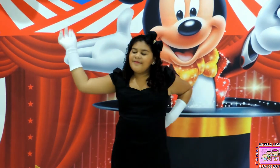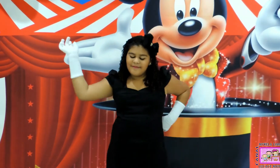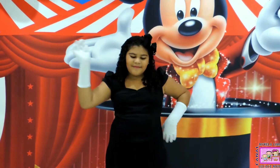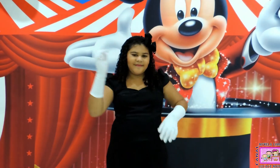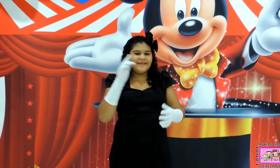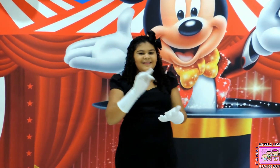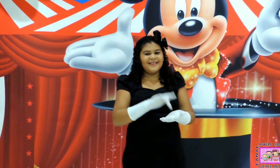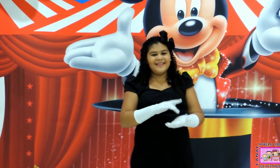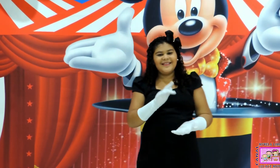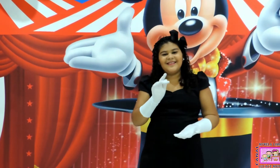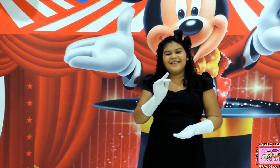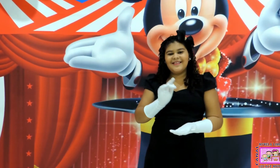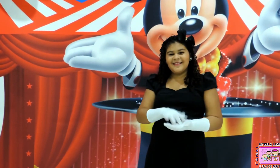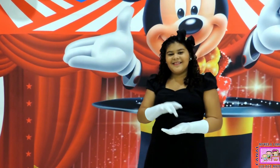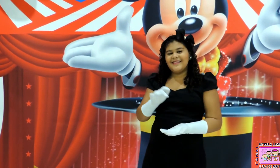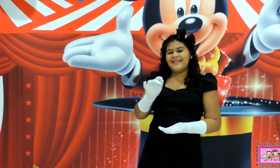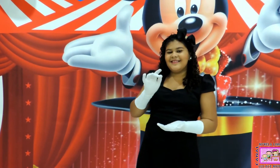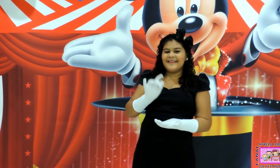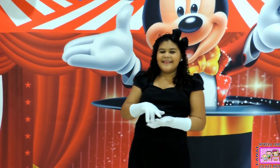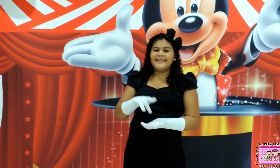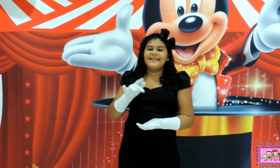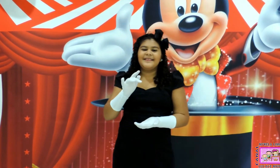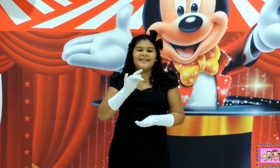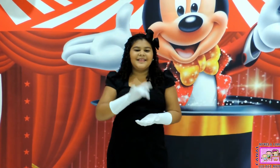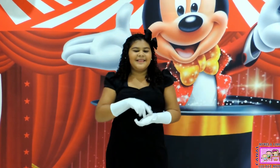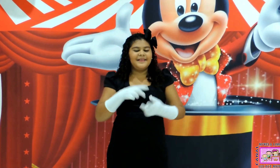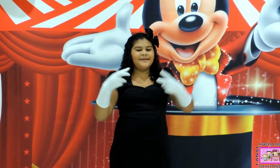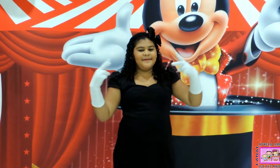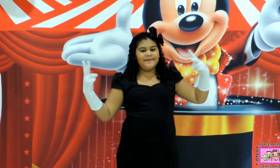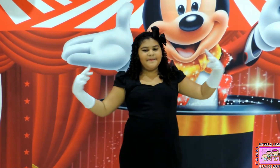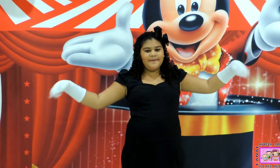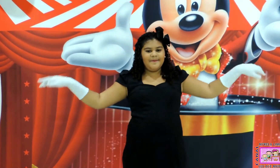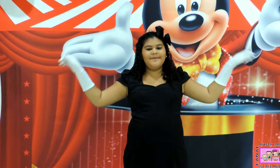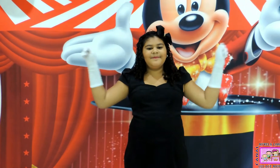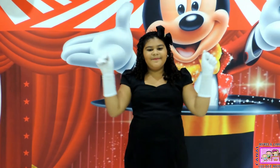Pois vou testemunhar do amor Pois